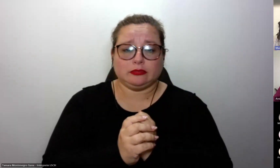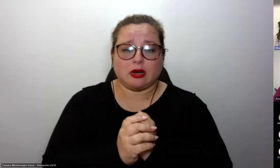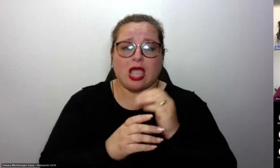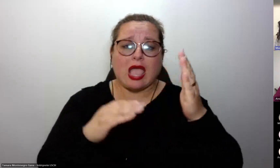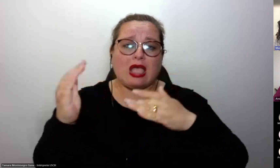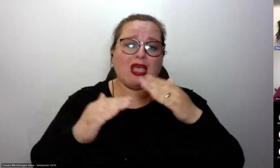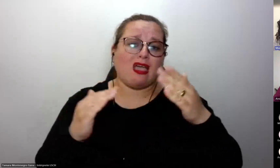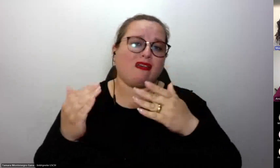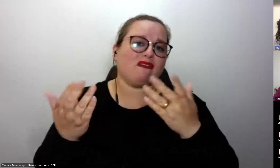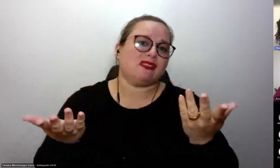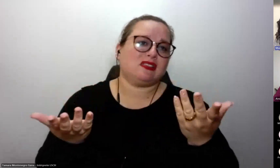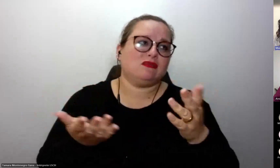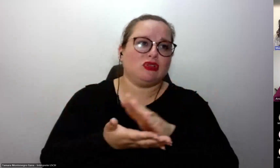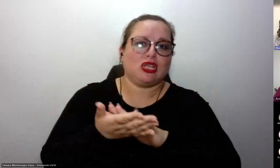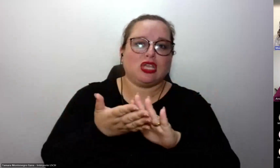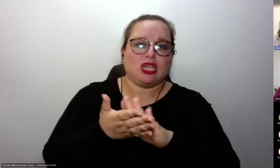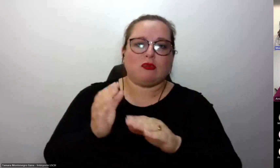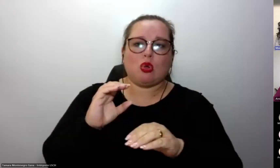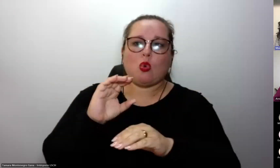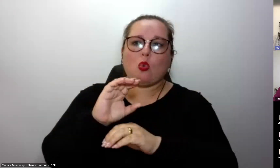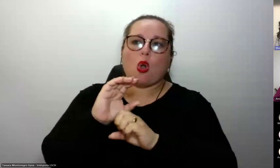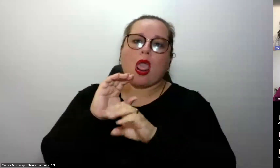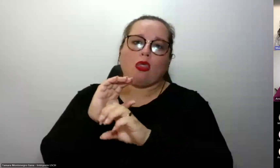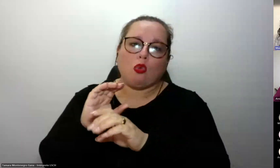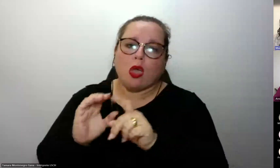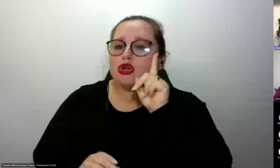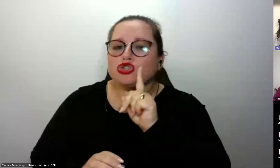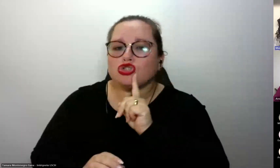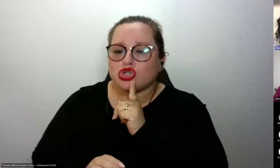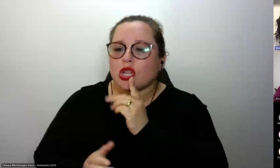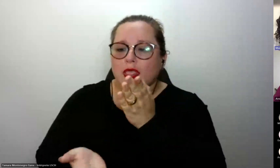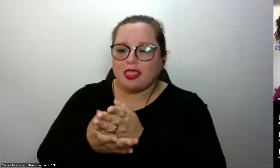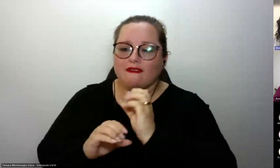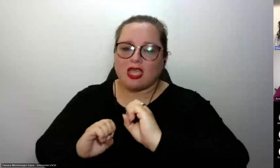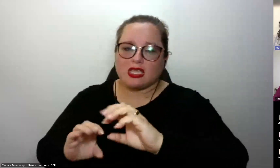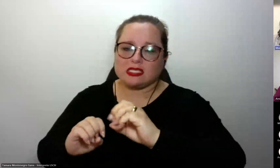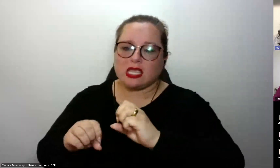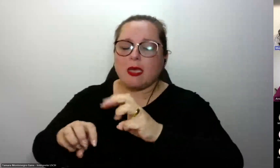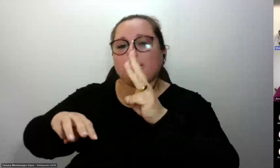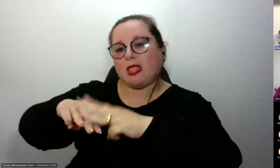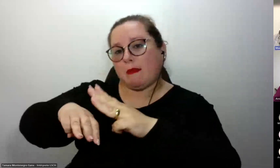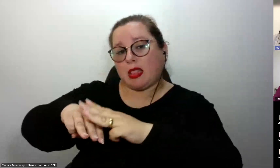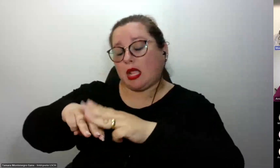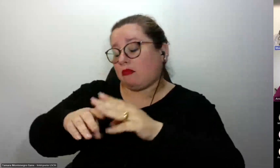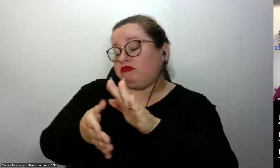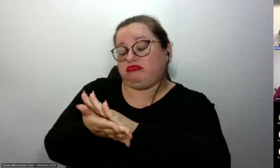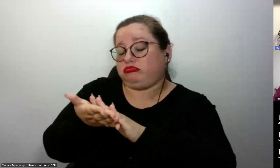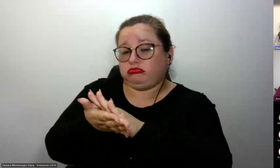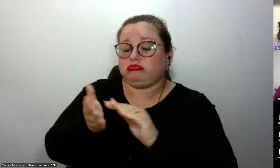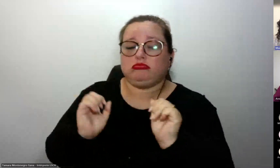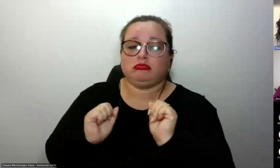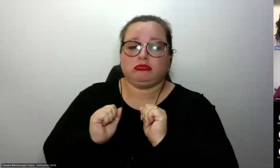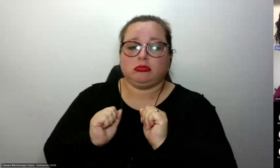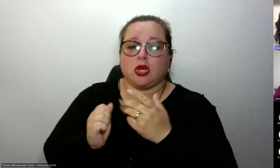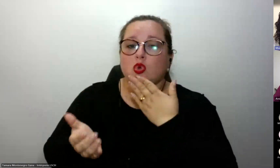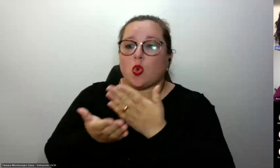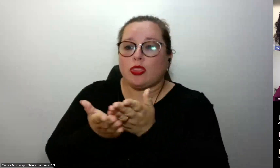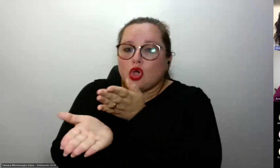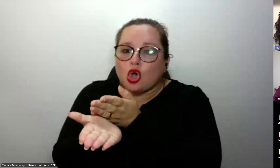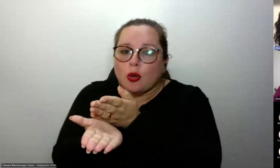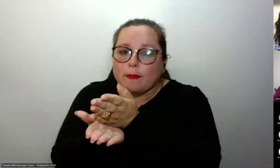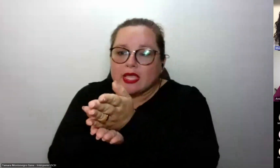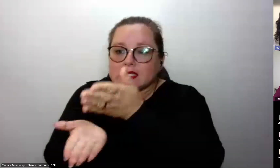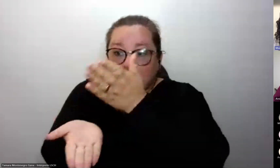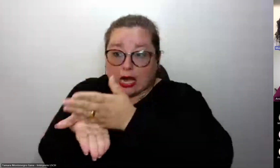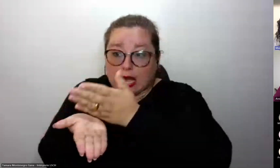un educador sordo tenía que enseñar, por ejemplo, una clase de matemáticas. Y cuando iba a partir por la clase